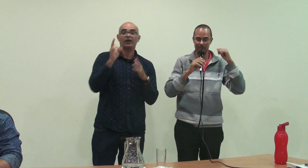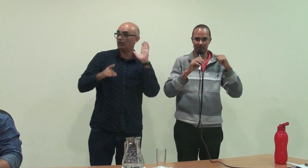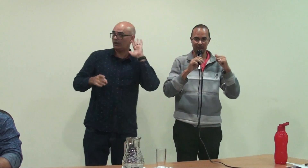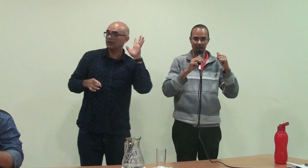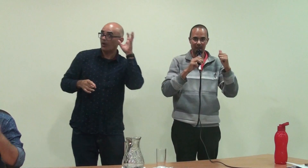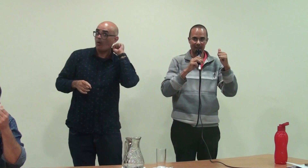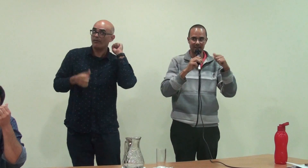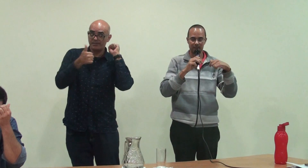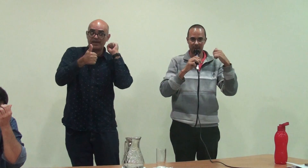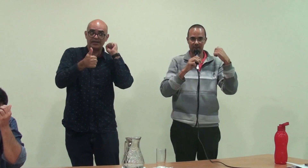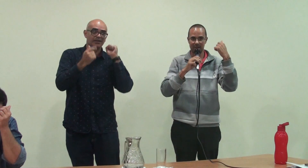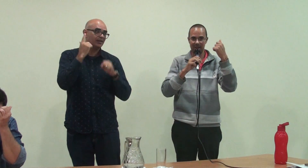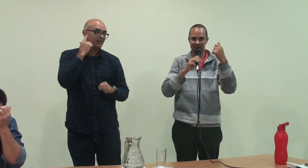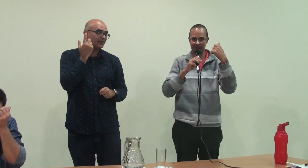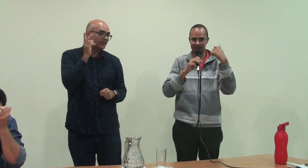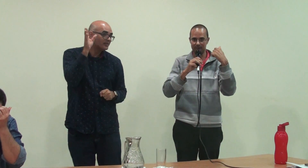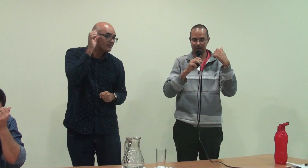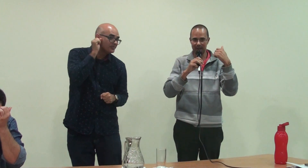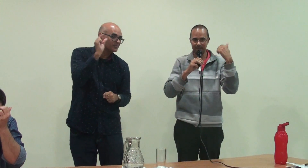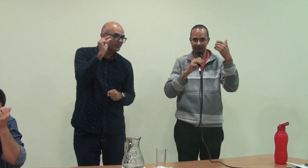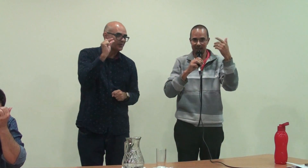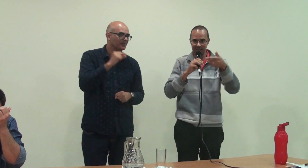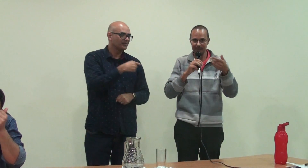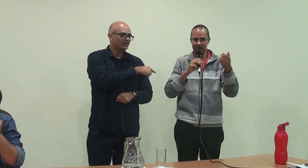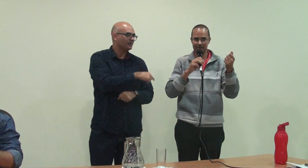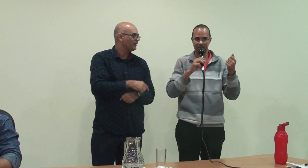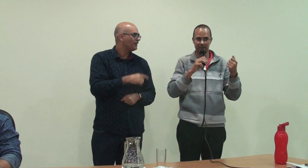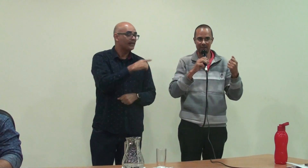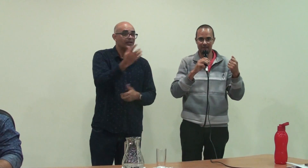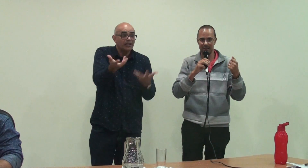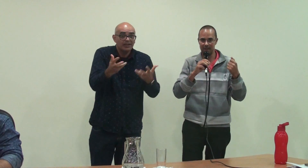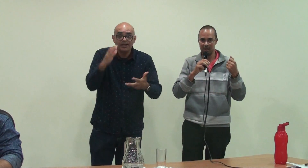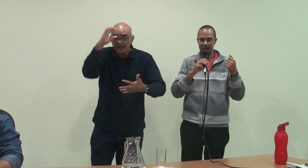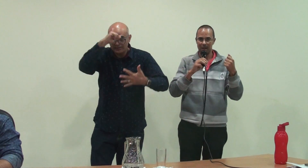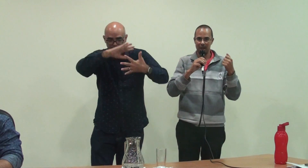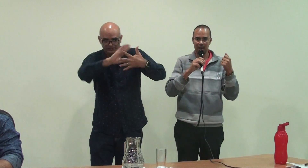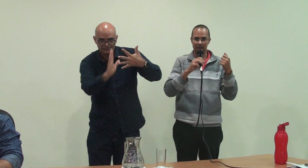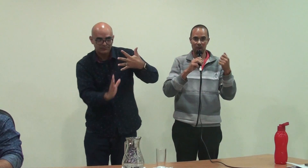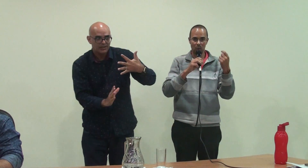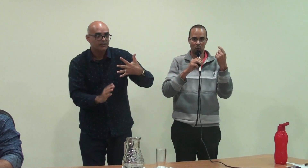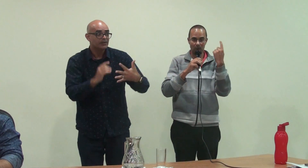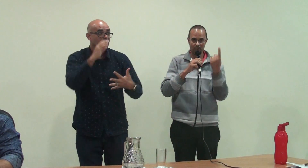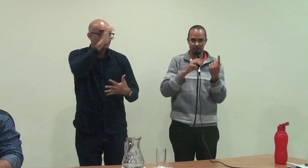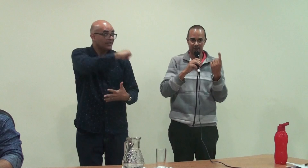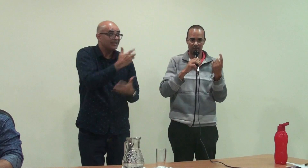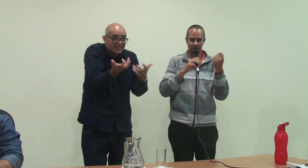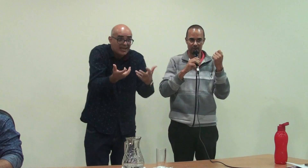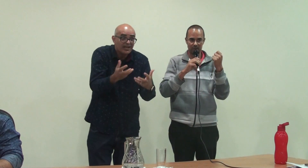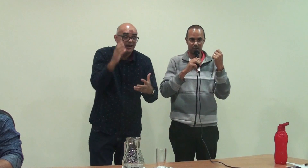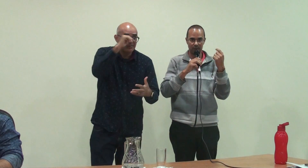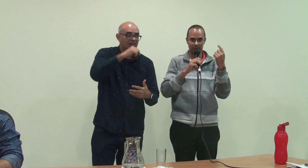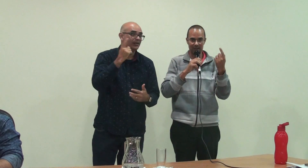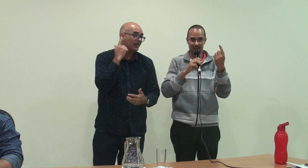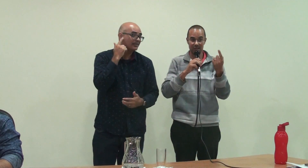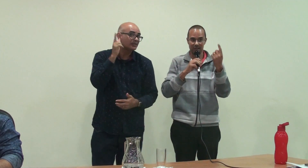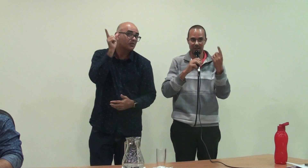esquerdo. E às vezes eu quero aprender Libras porque assim, eu com uma audição, eu sinto dificuldade às vezes de